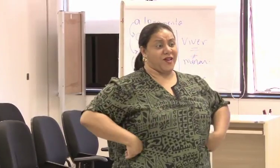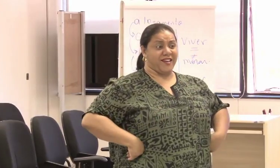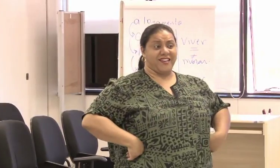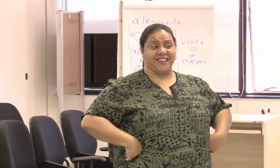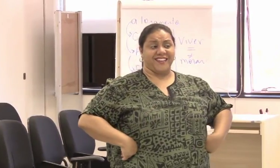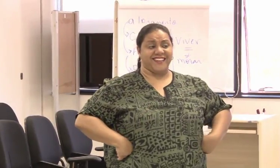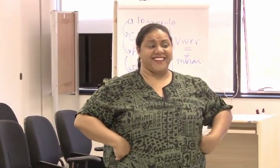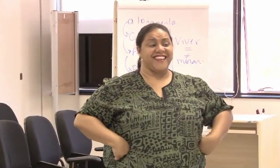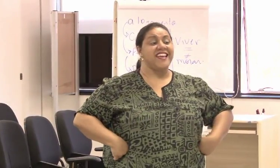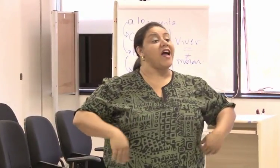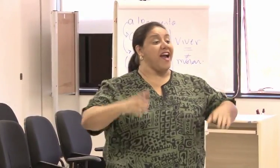Servidor, meu amor.